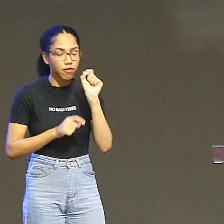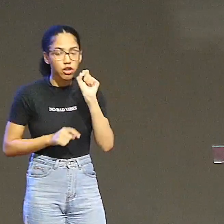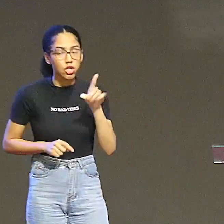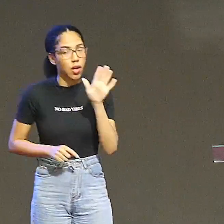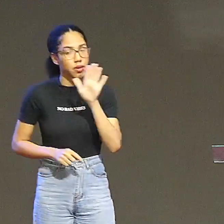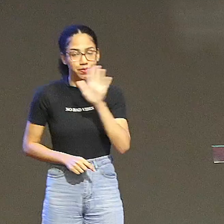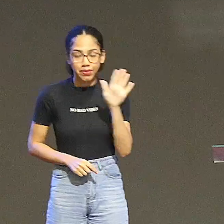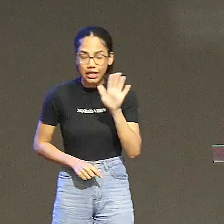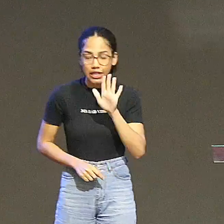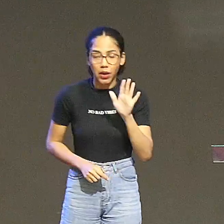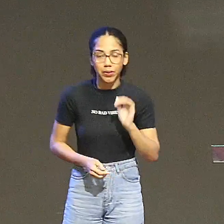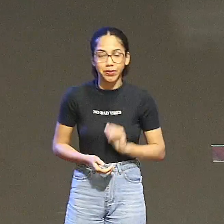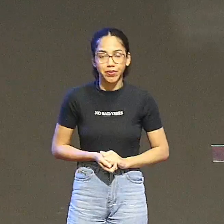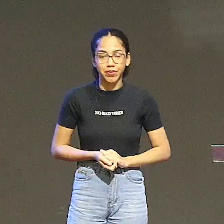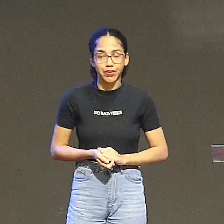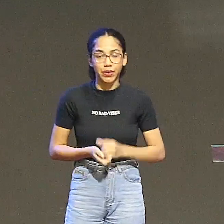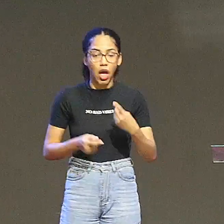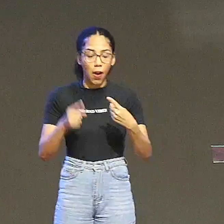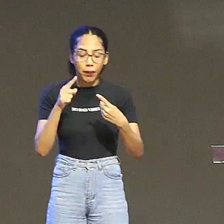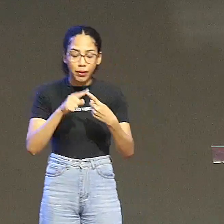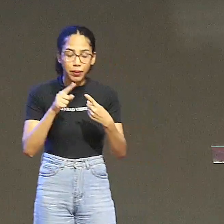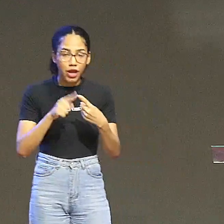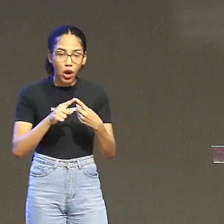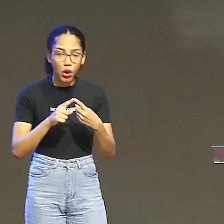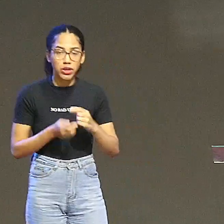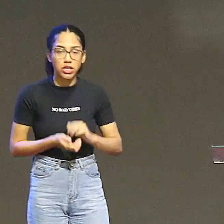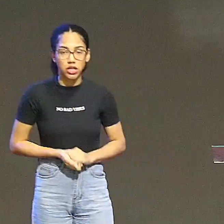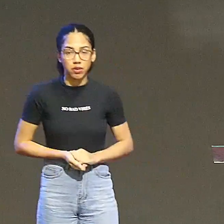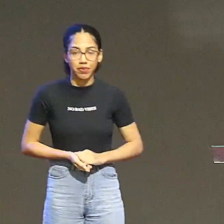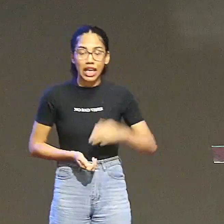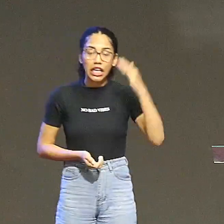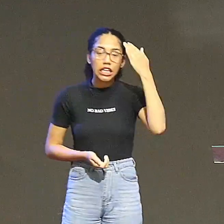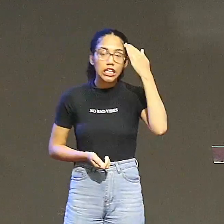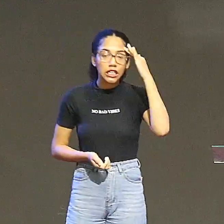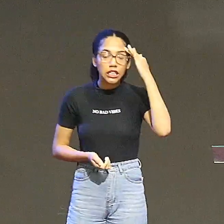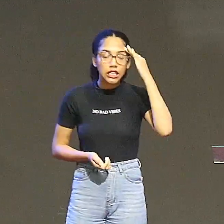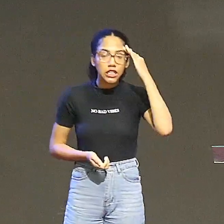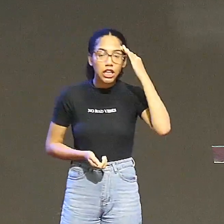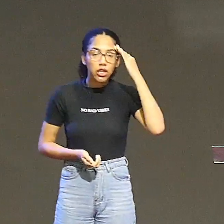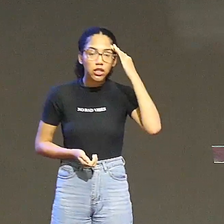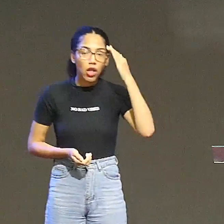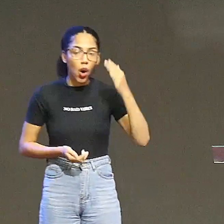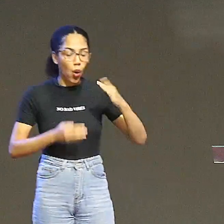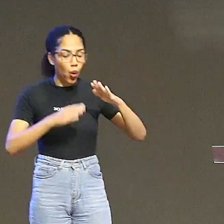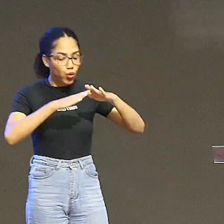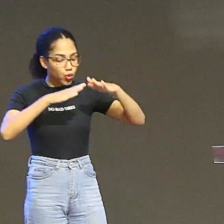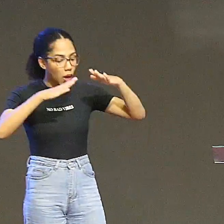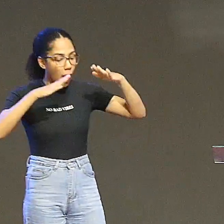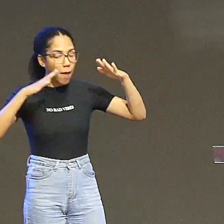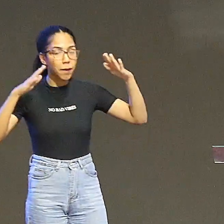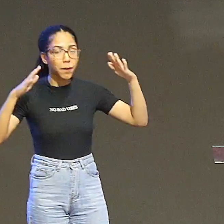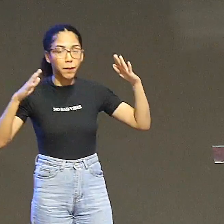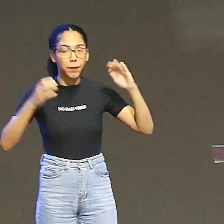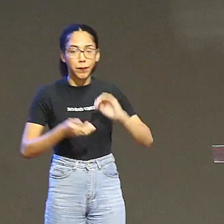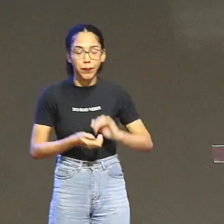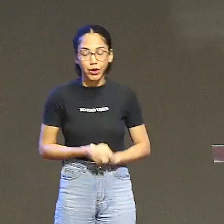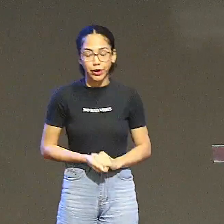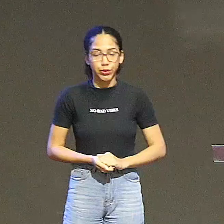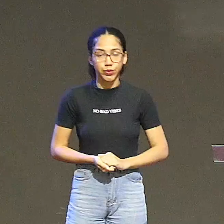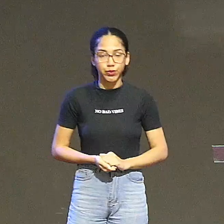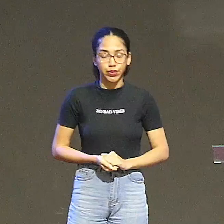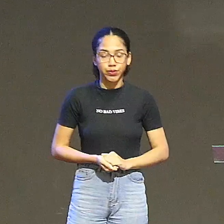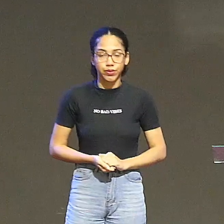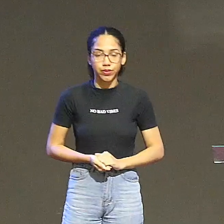coisa tem a ver com tudo isso que eu disse tem a consciência do tamanho do privilégio disso de entender quem é